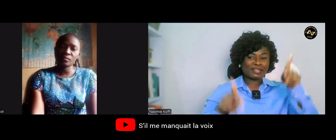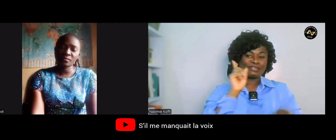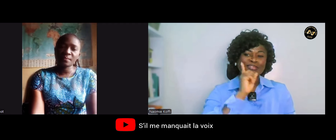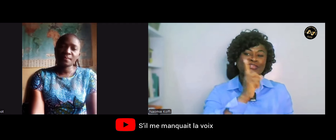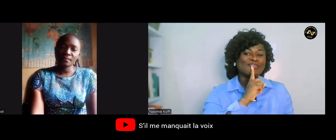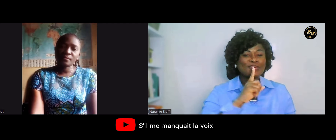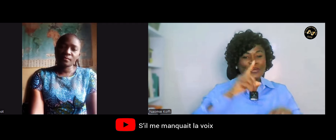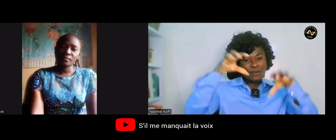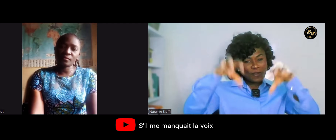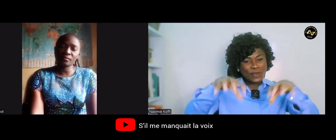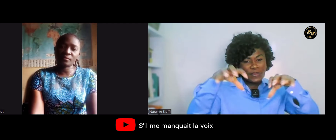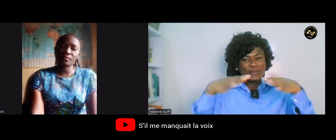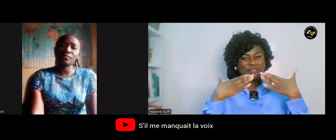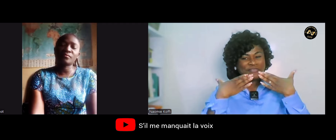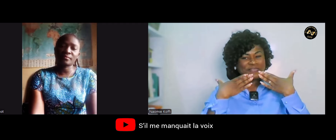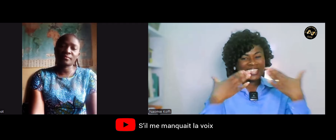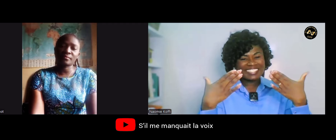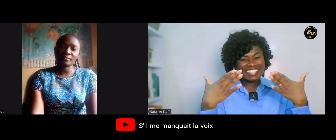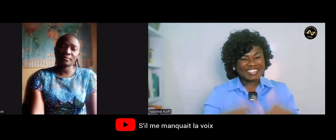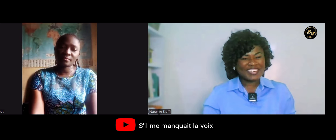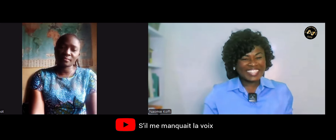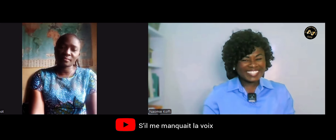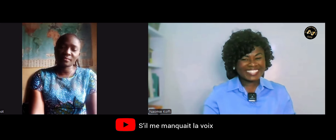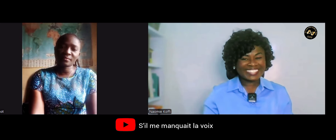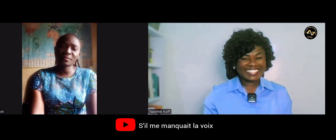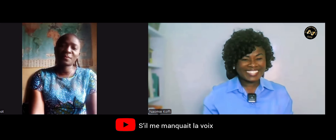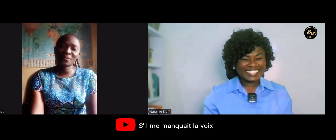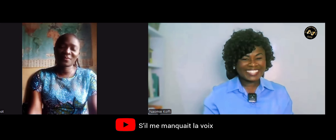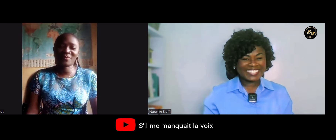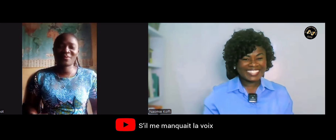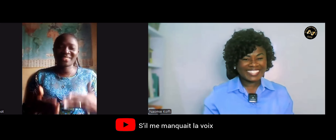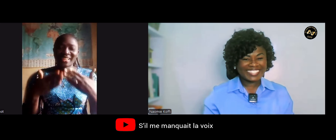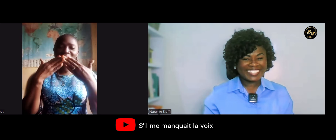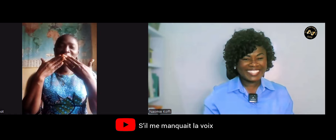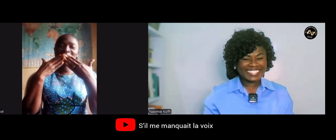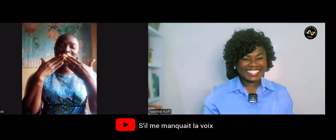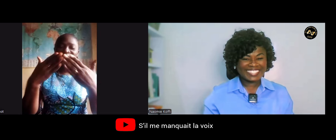des personnes sourdes au Congo. Merci encore.